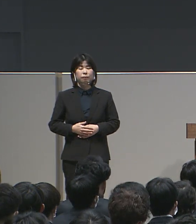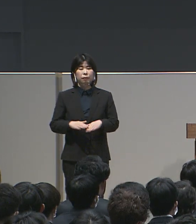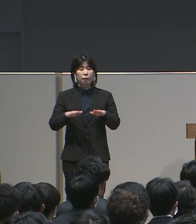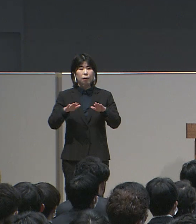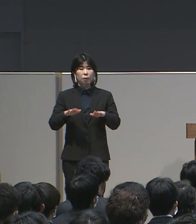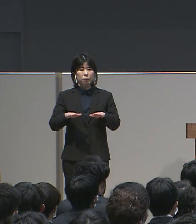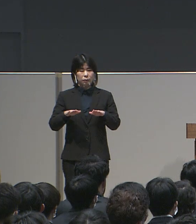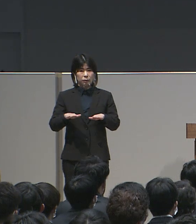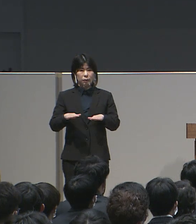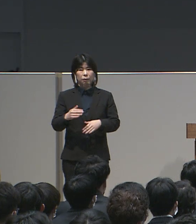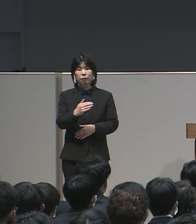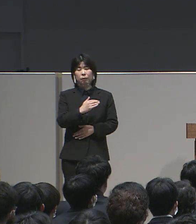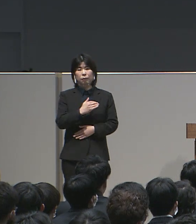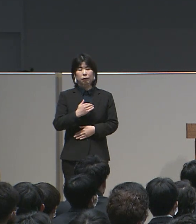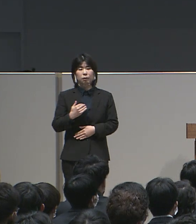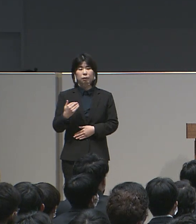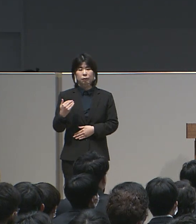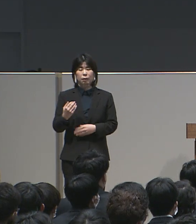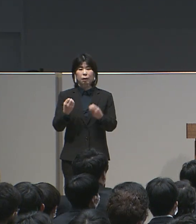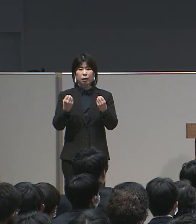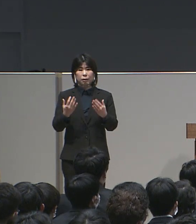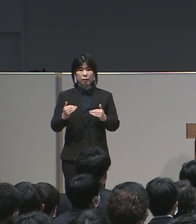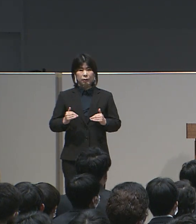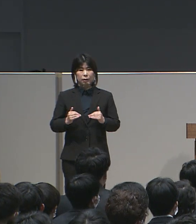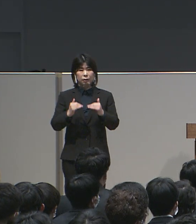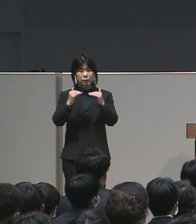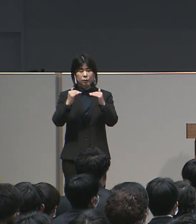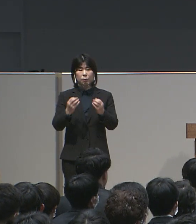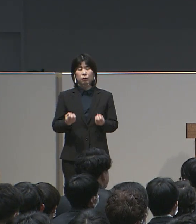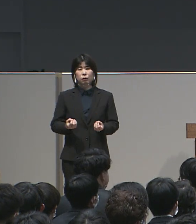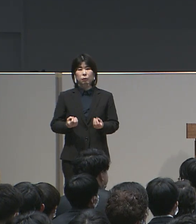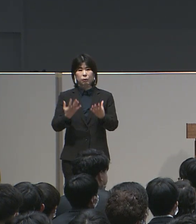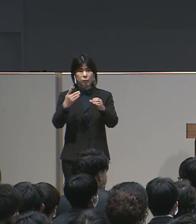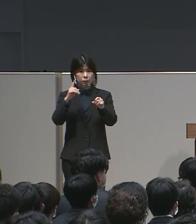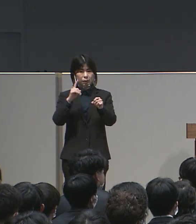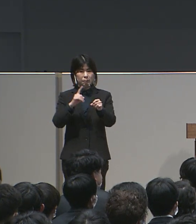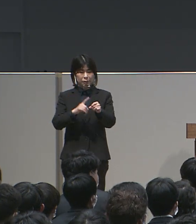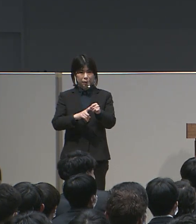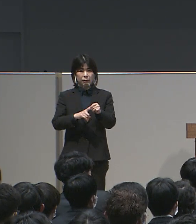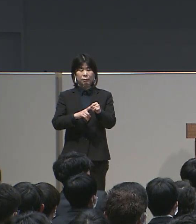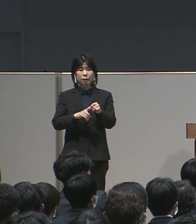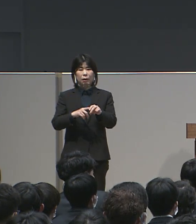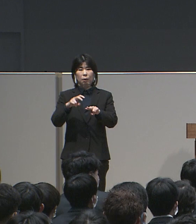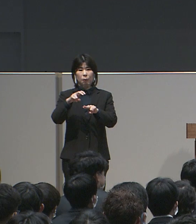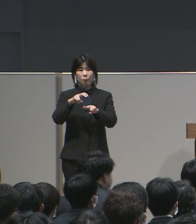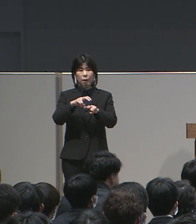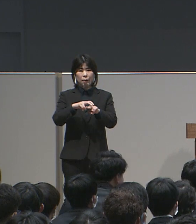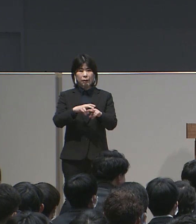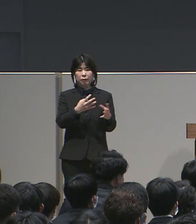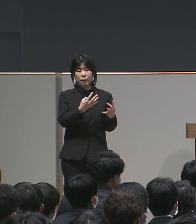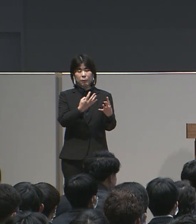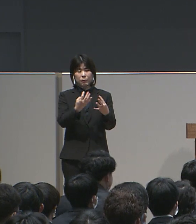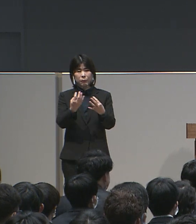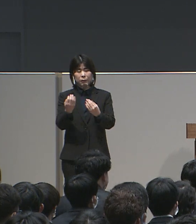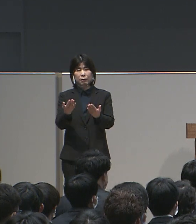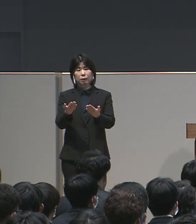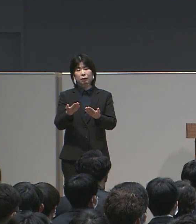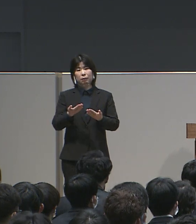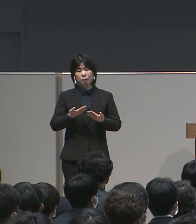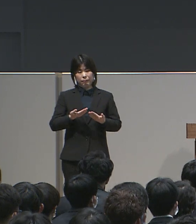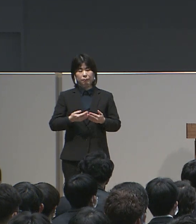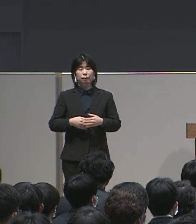本日は私たち新成人を祝福するために多数ご来賓の出席を頂いており